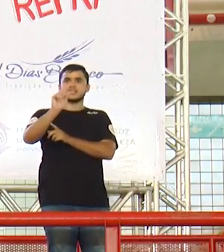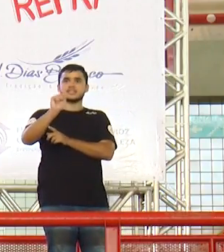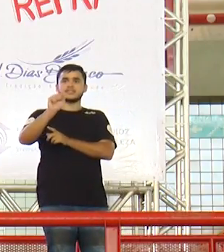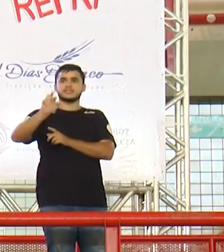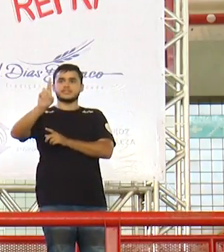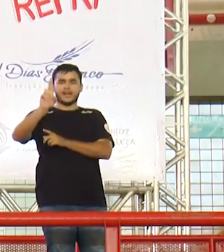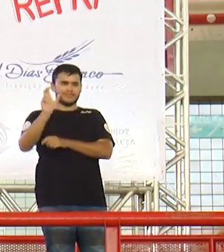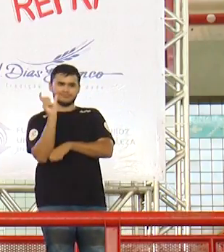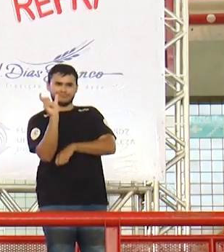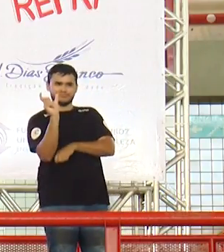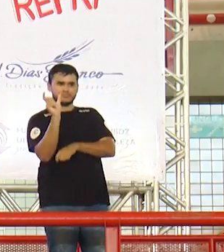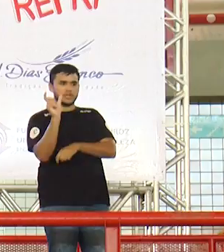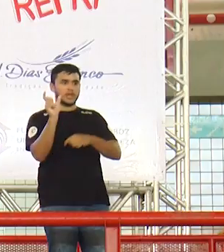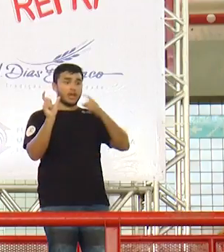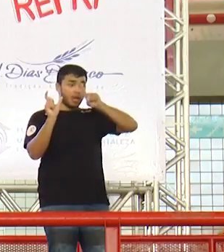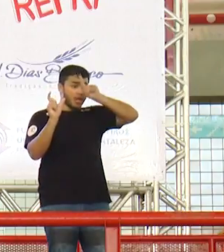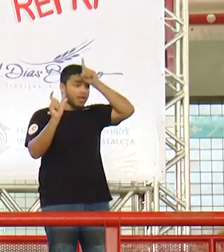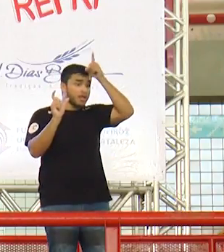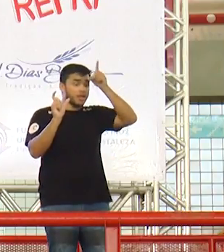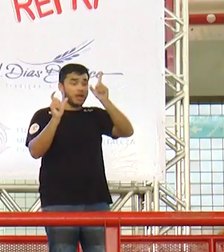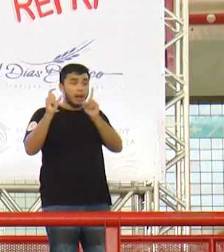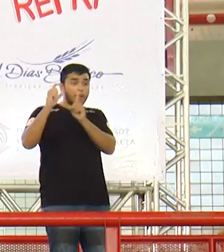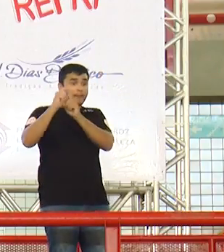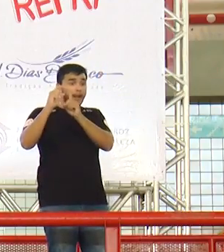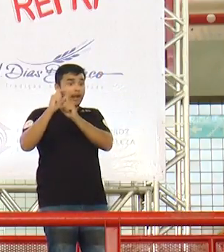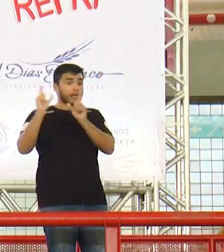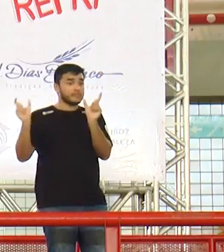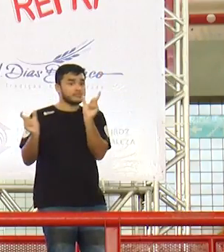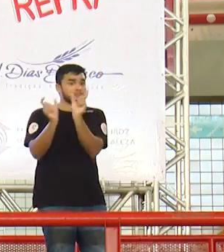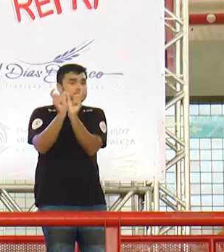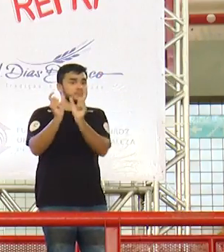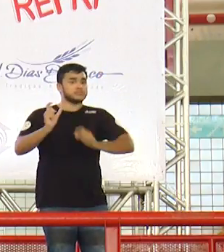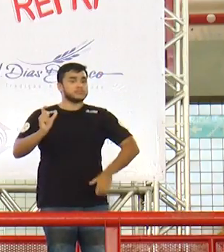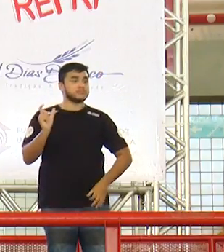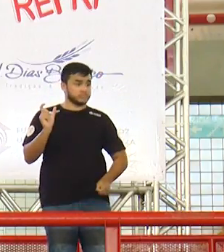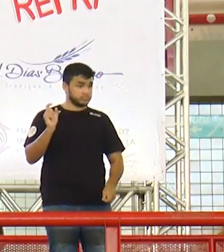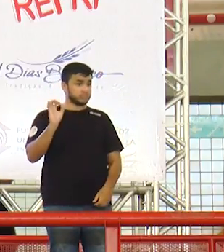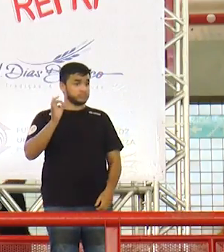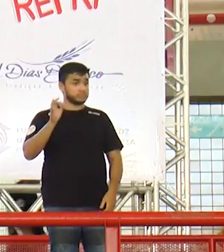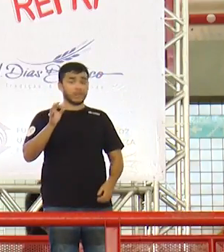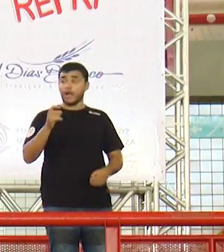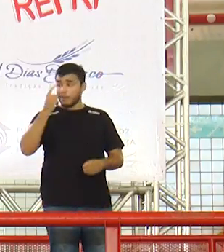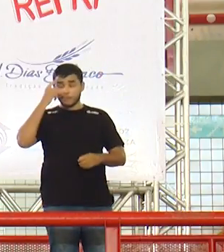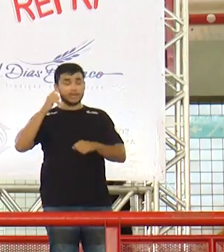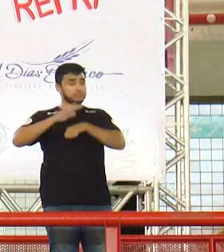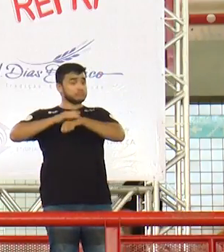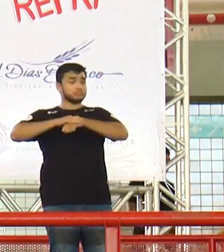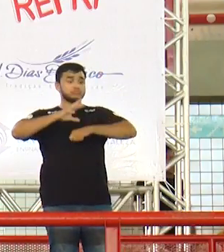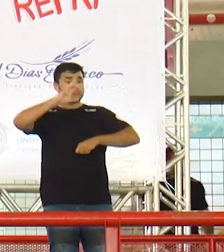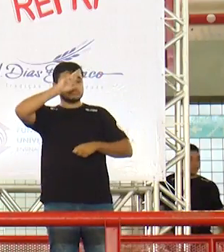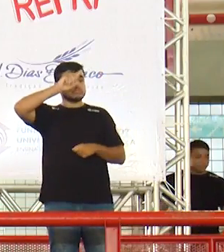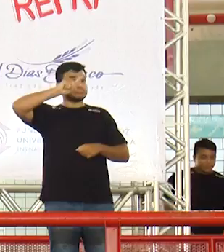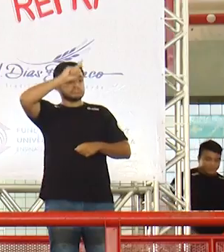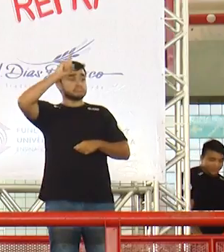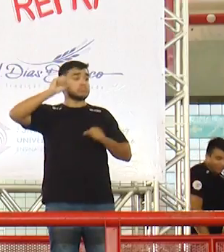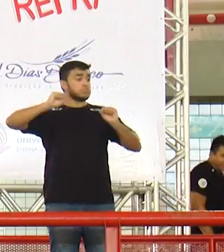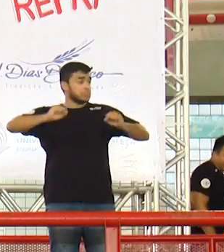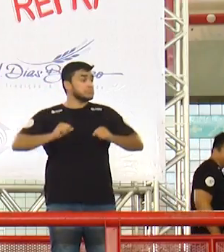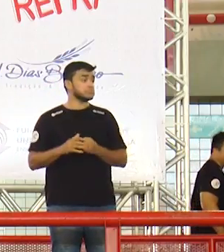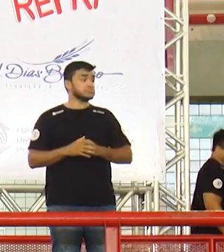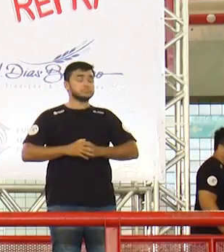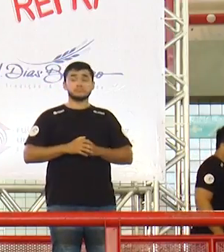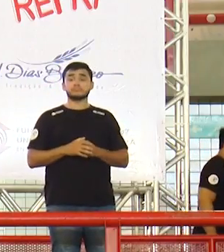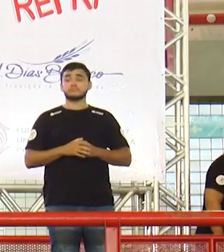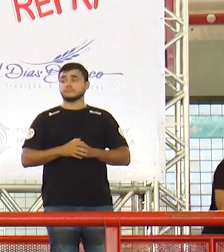Ericizar, criou um verbo. É palavra. Tá entendendo? Acontece. Ou